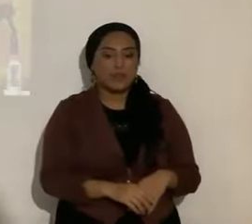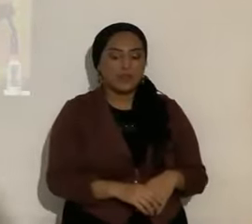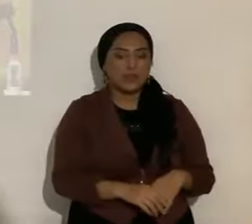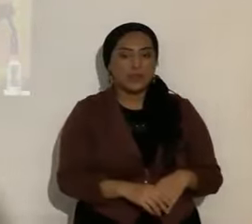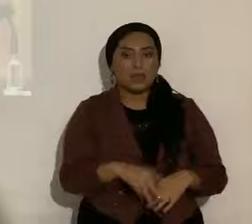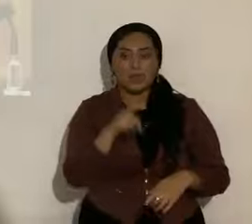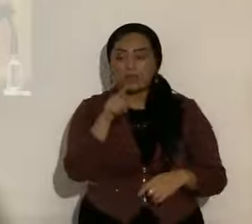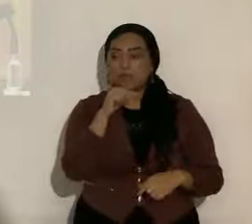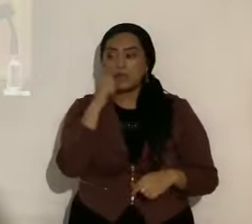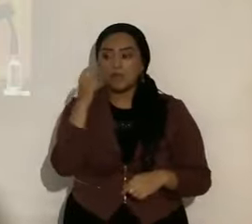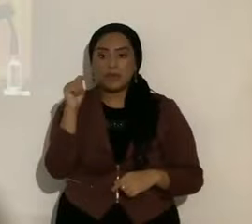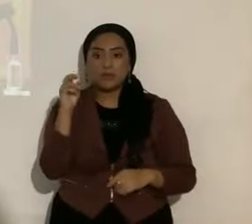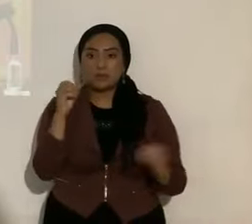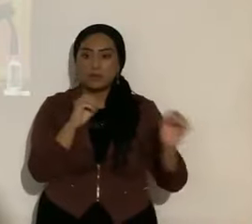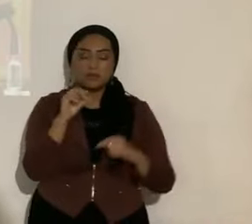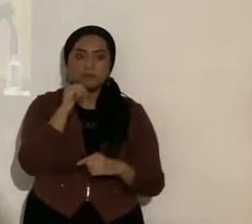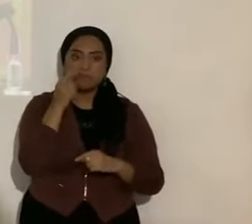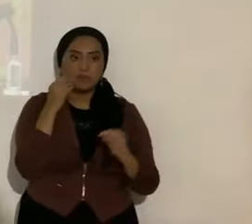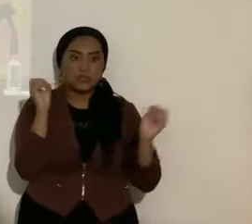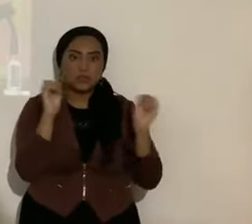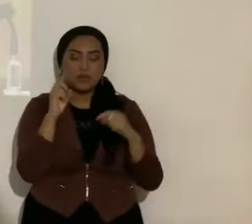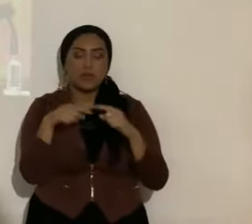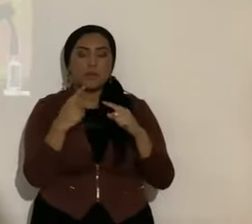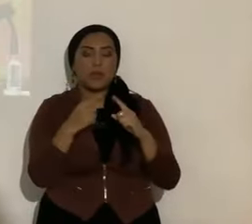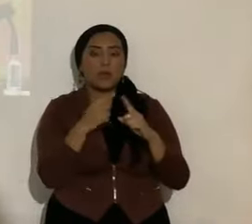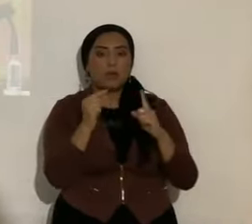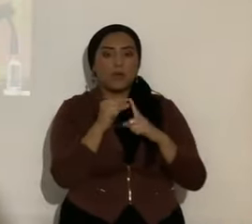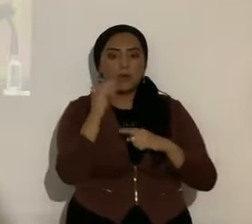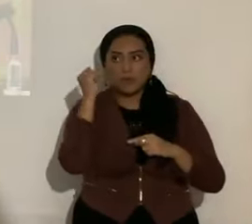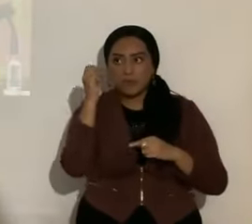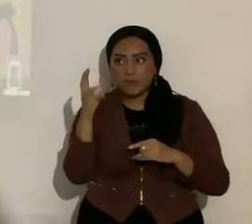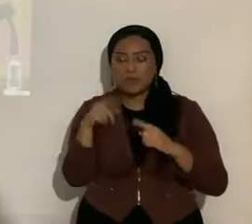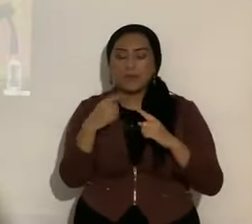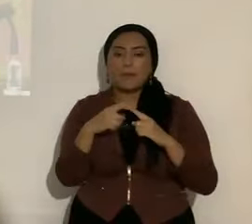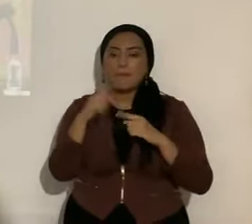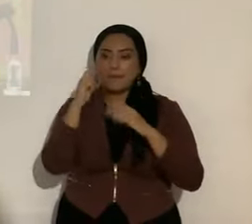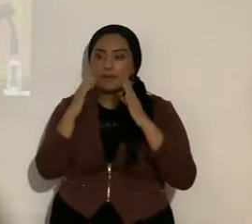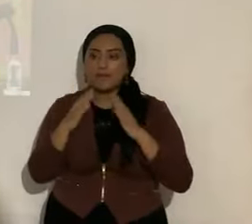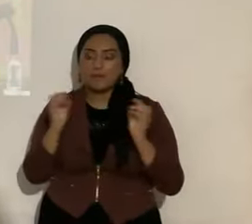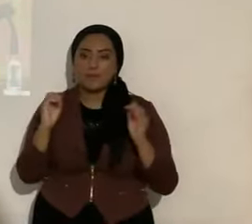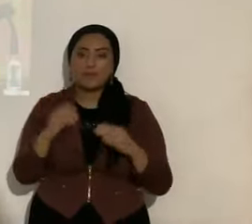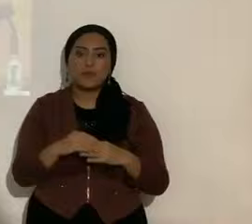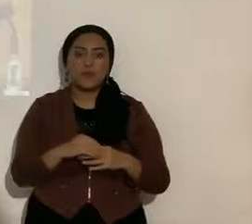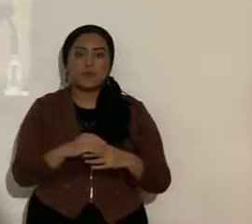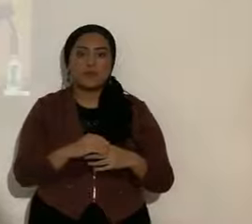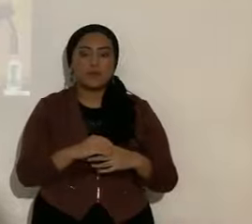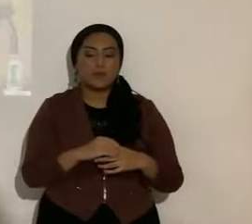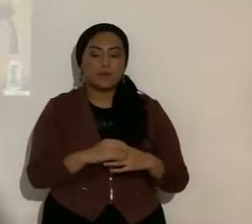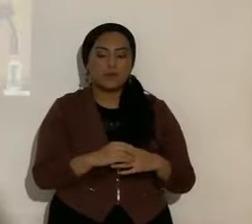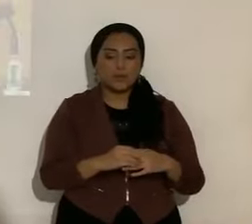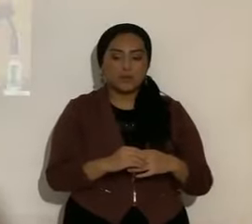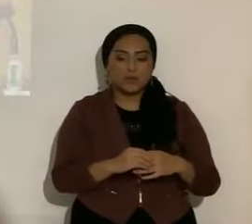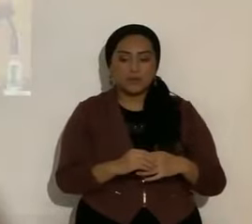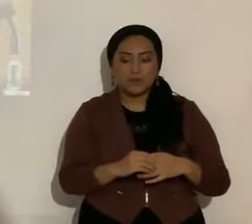El que no entiende Torá, no entiende nada de las palabras de Yahshua, de los profetas, nada. Deuteronomio